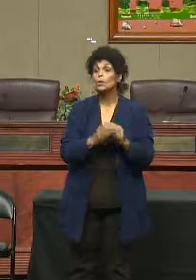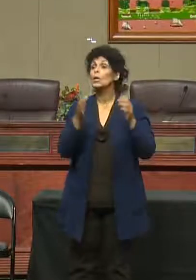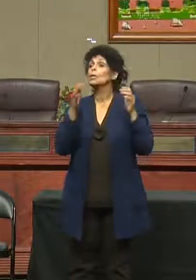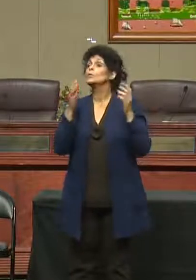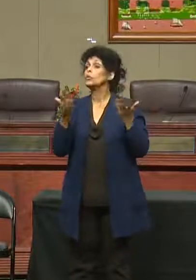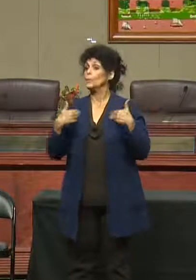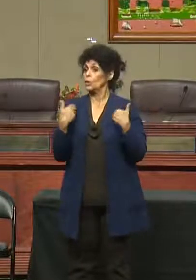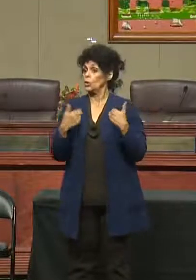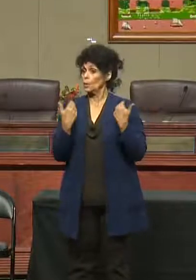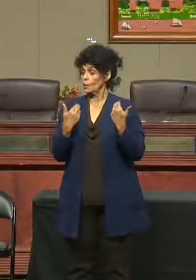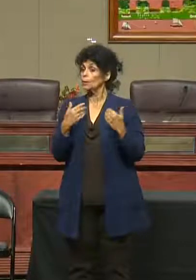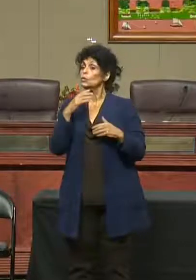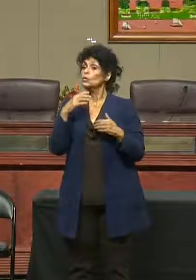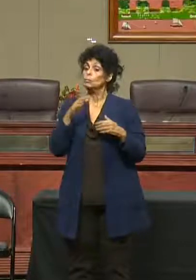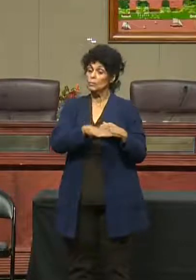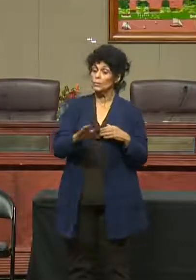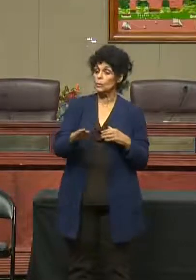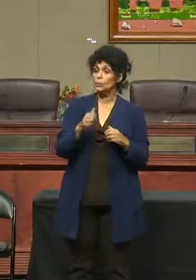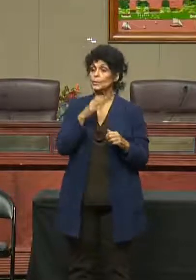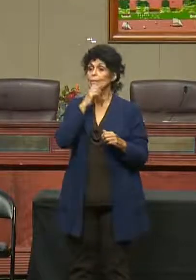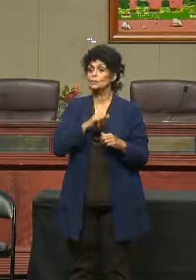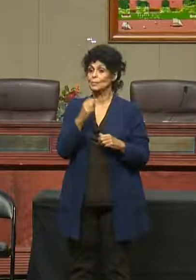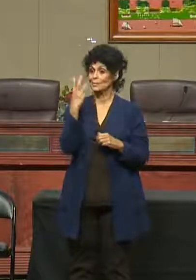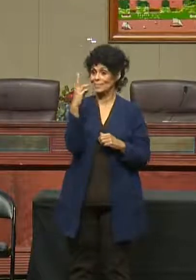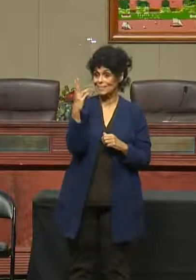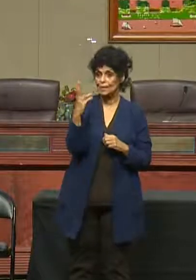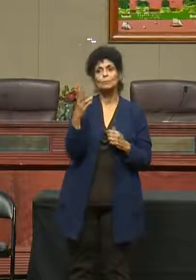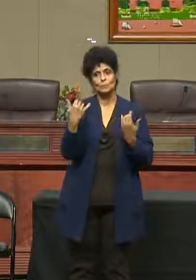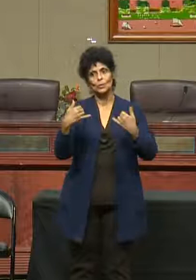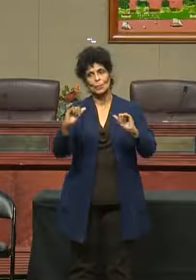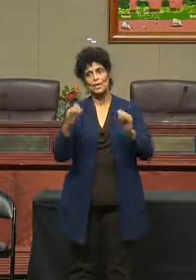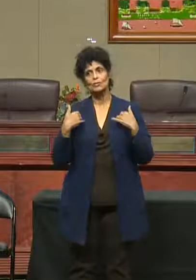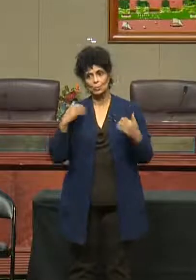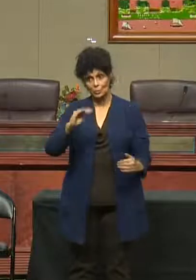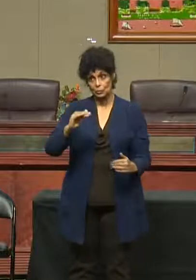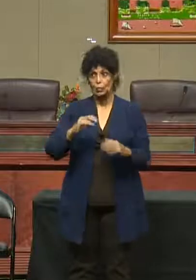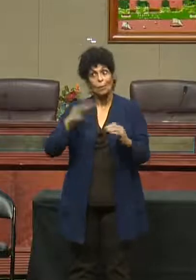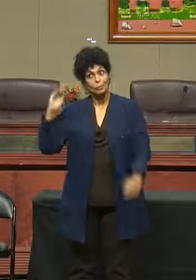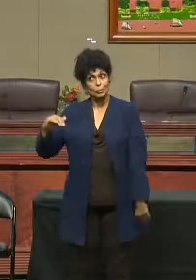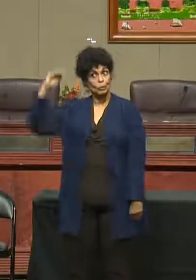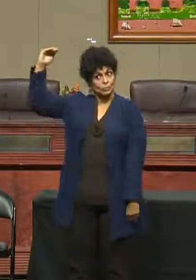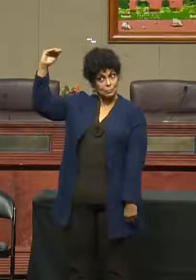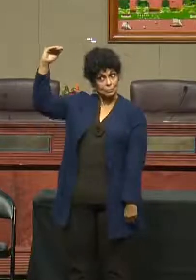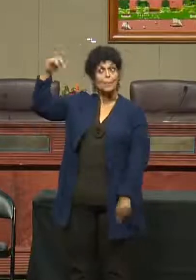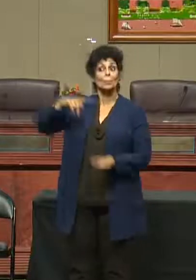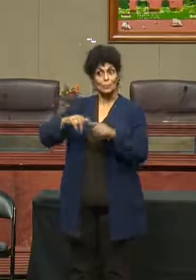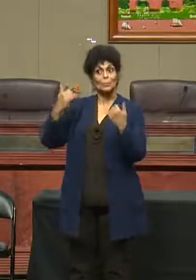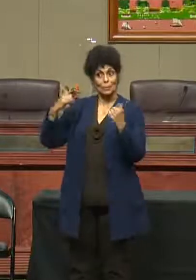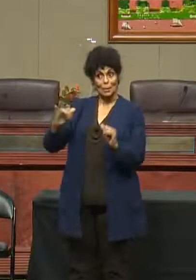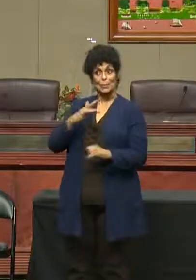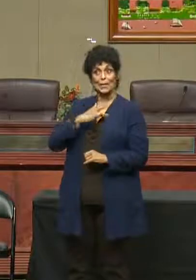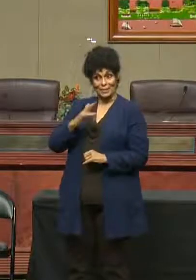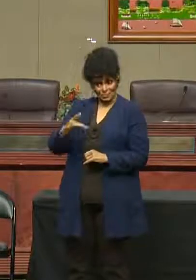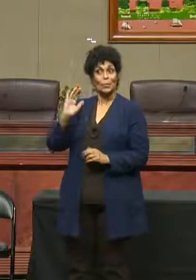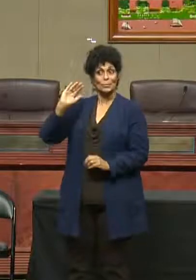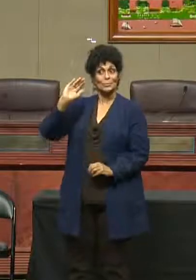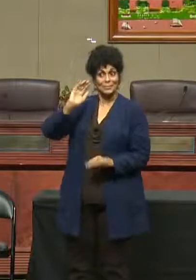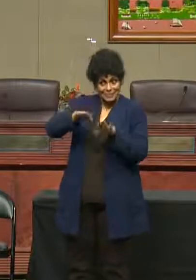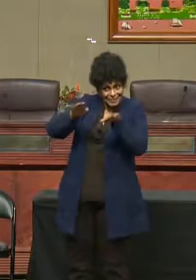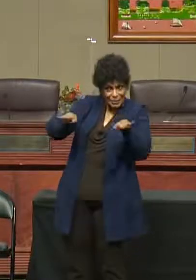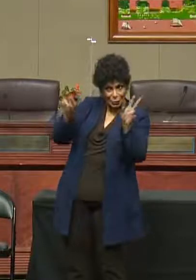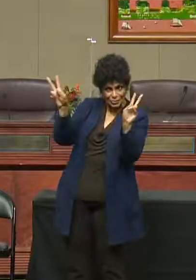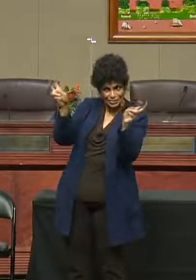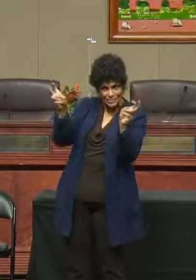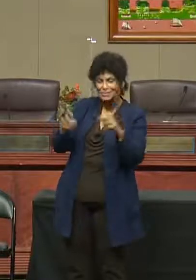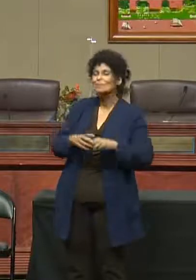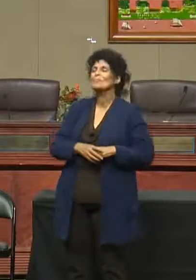que los niños de 16, y son niños, son más grandes que yo, pero son niños y niñas. En